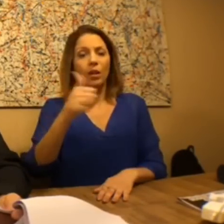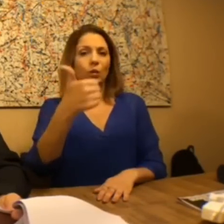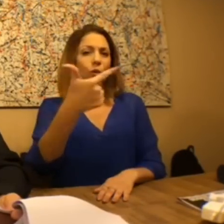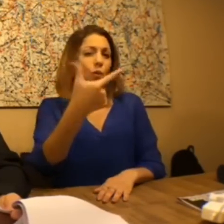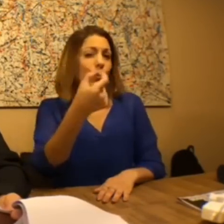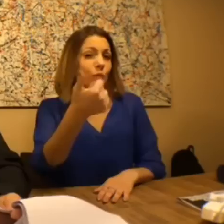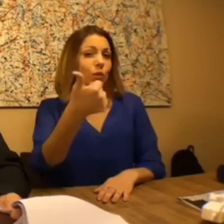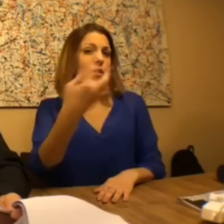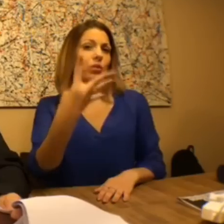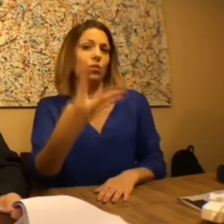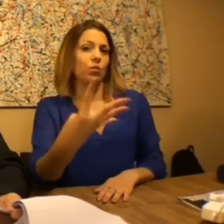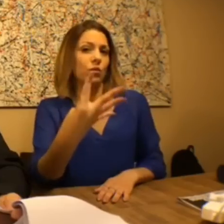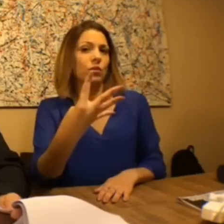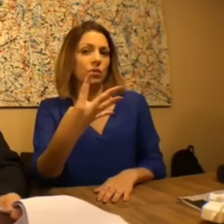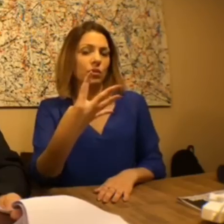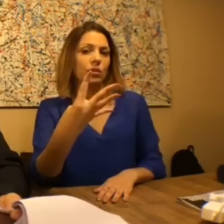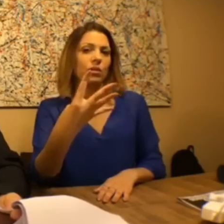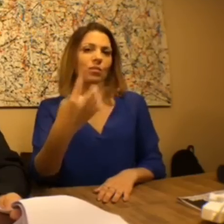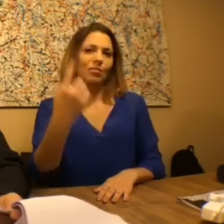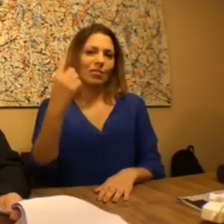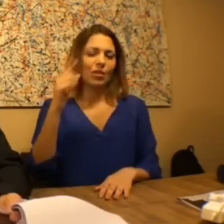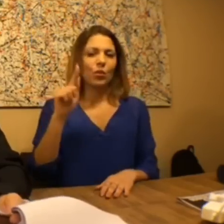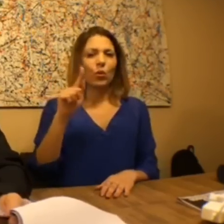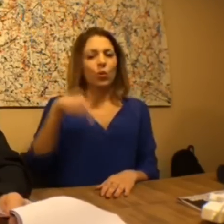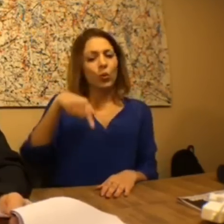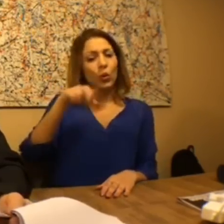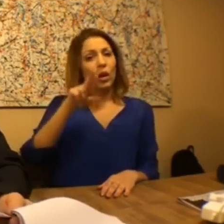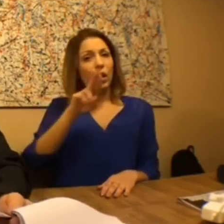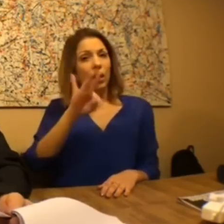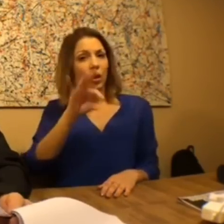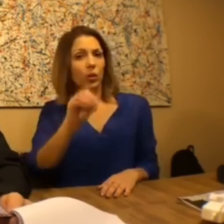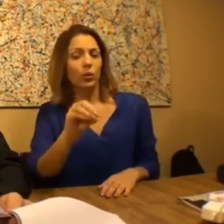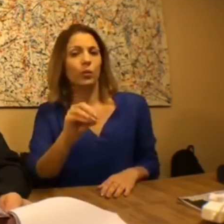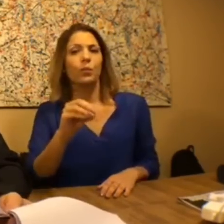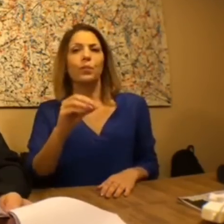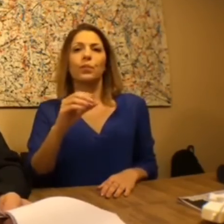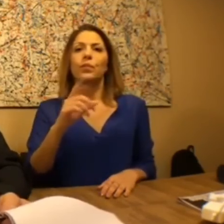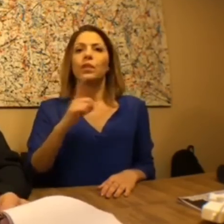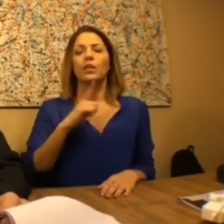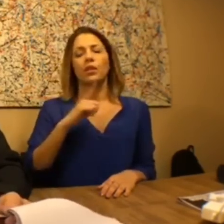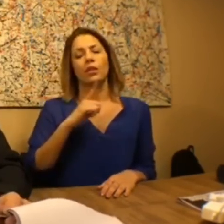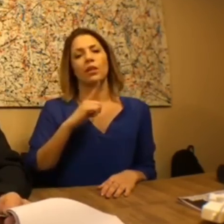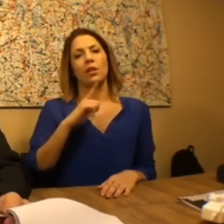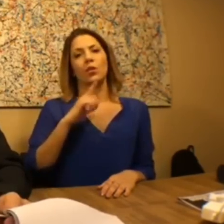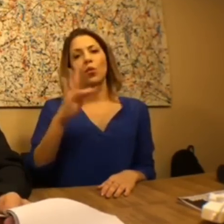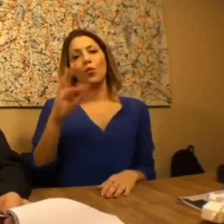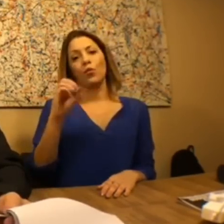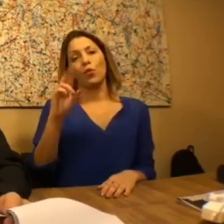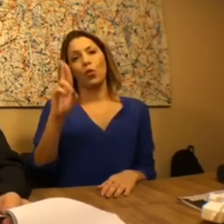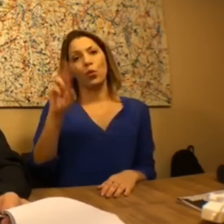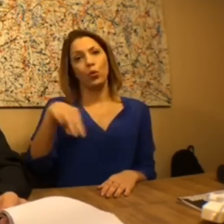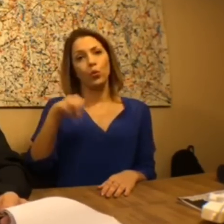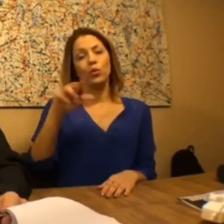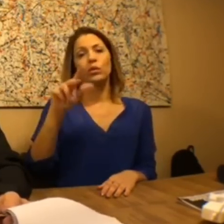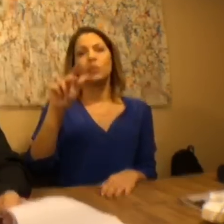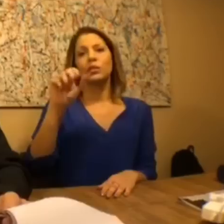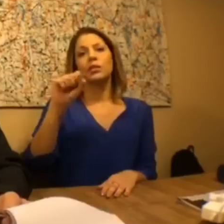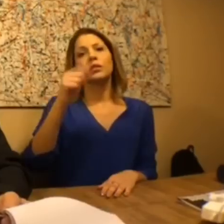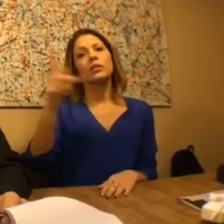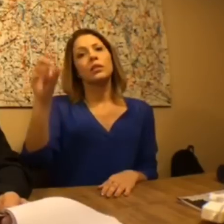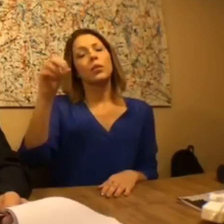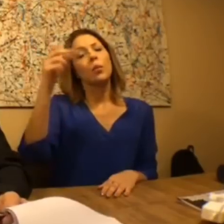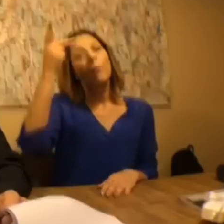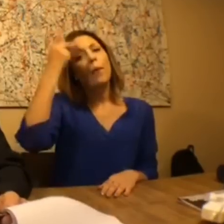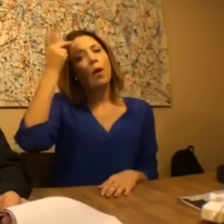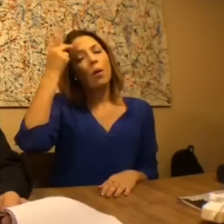na Unasul. Unasul, que é o nome de fantasia do Foro de São Paulo. Então, a América do Sul é uma grande pátria. Qualquer problema